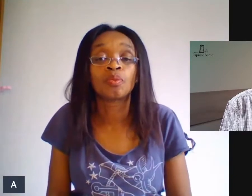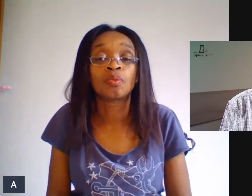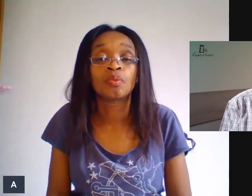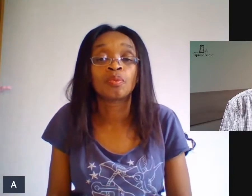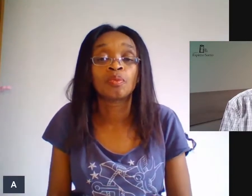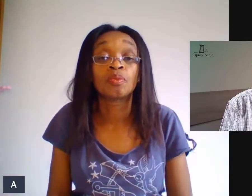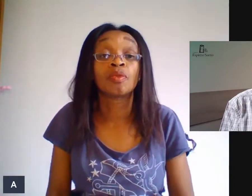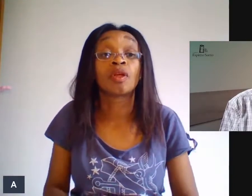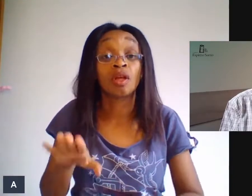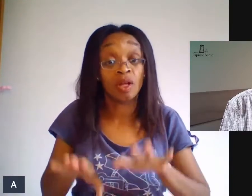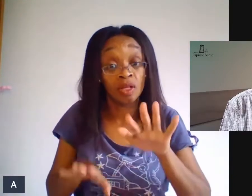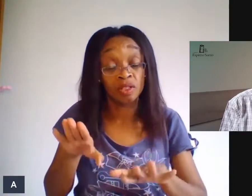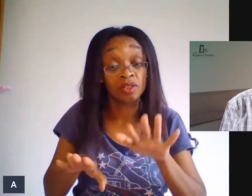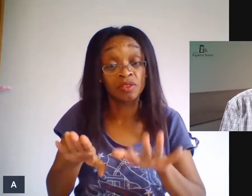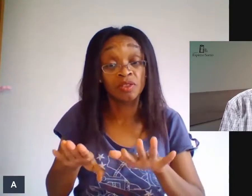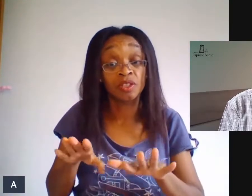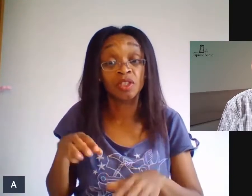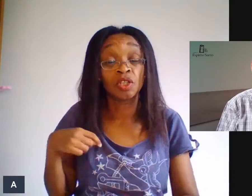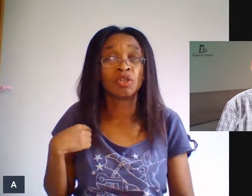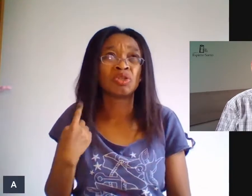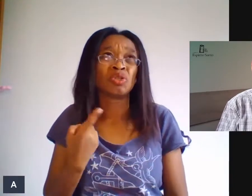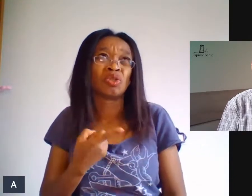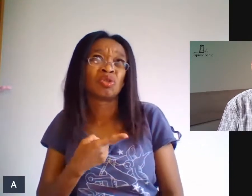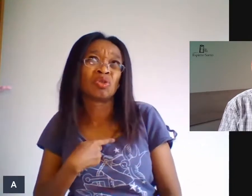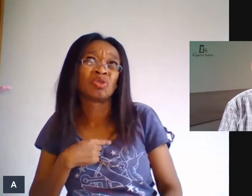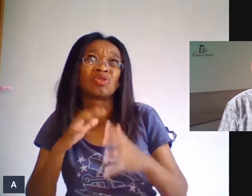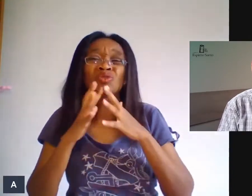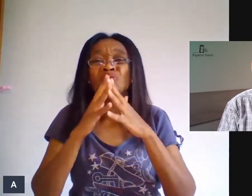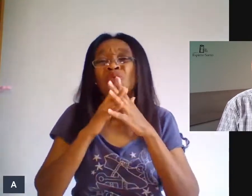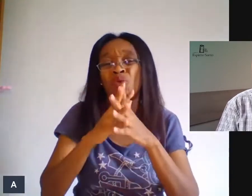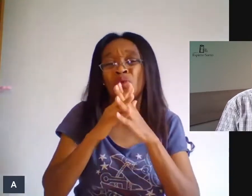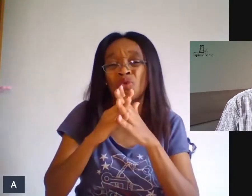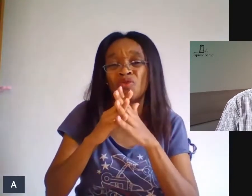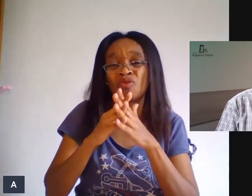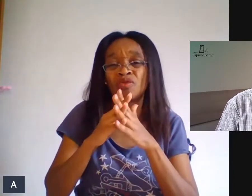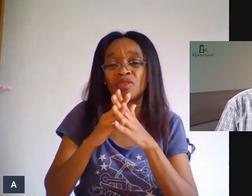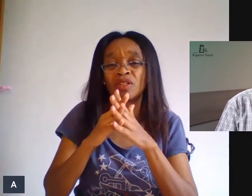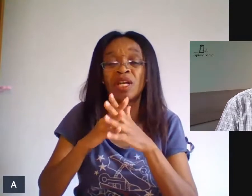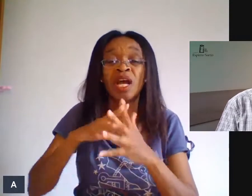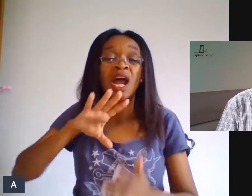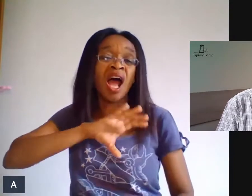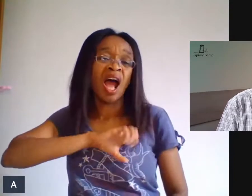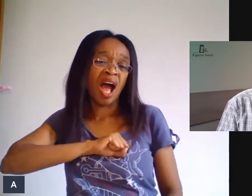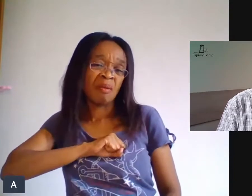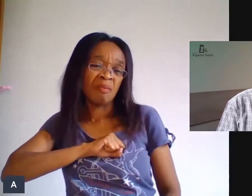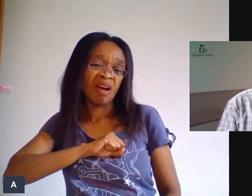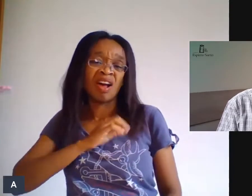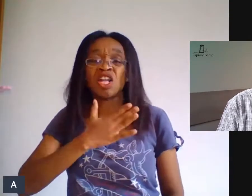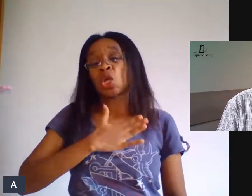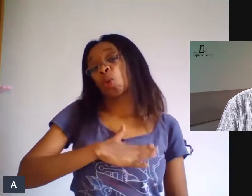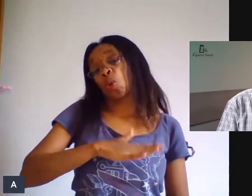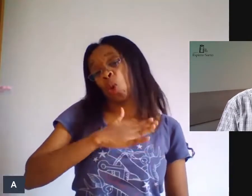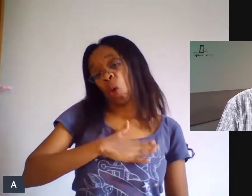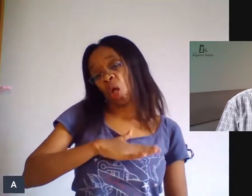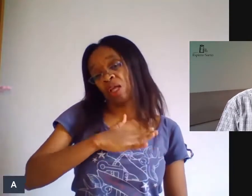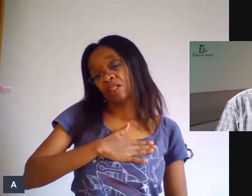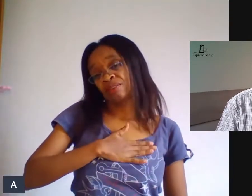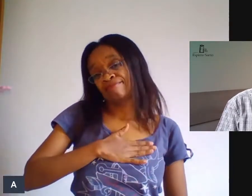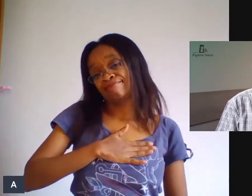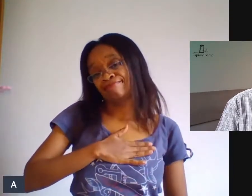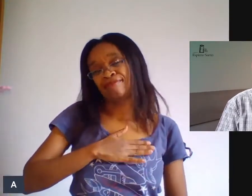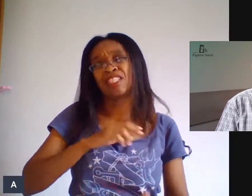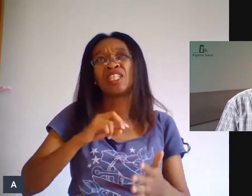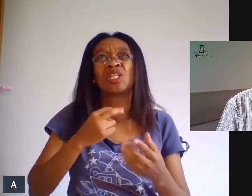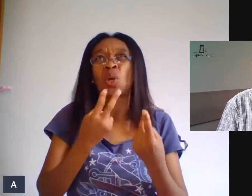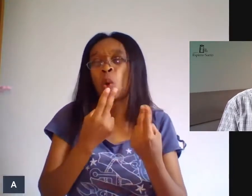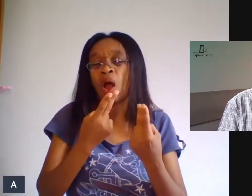às vezes nós confundimos as palavras amar e gostar, né, como